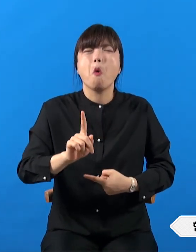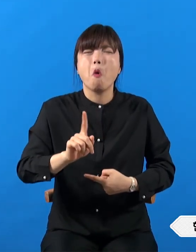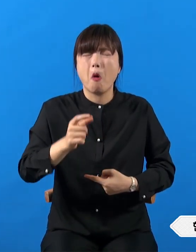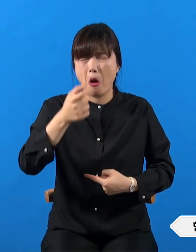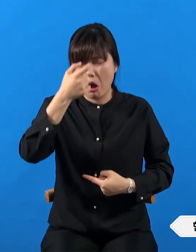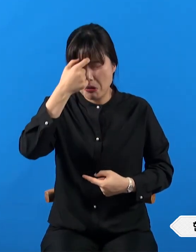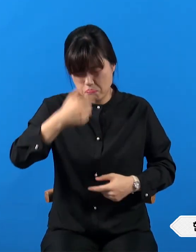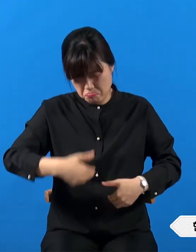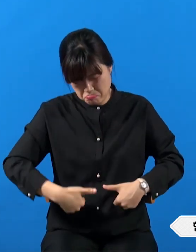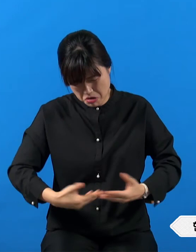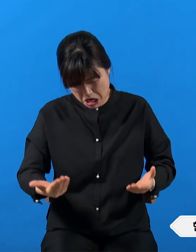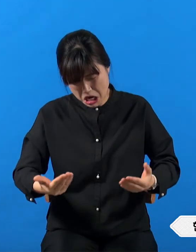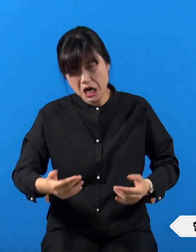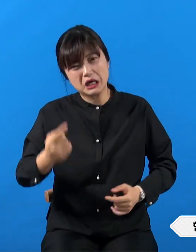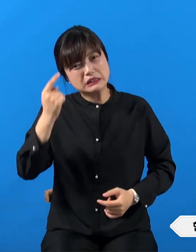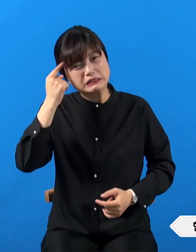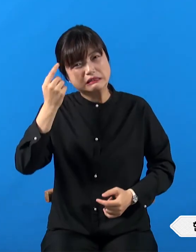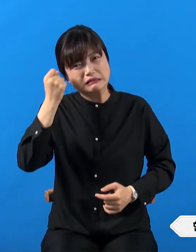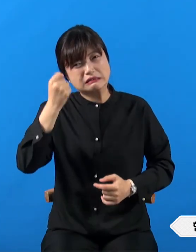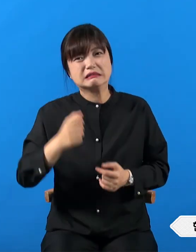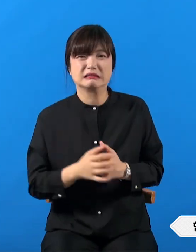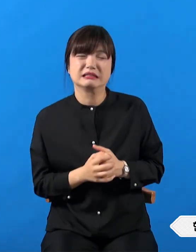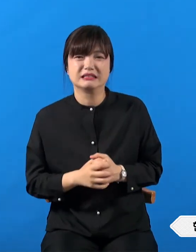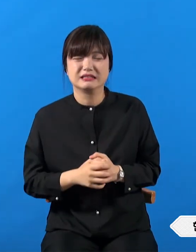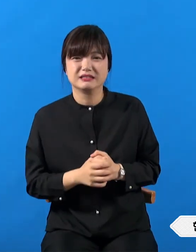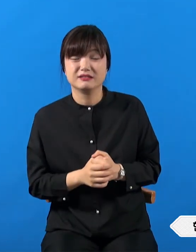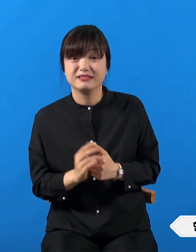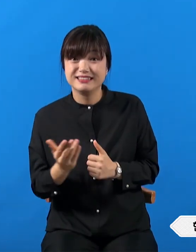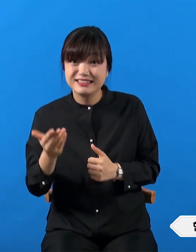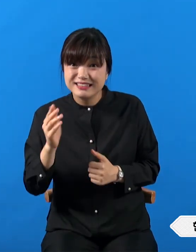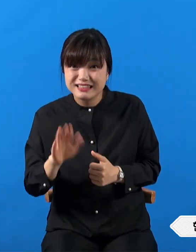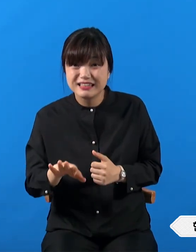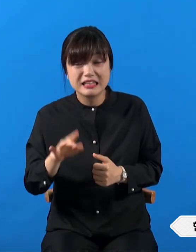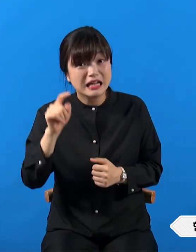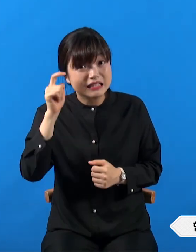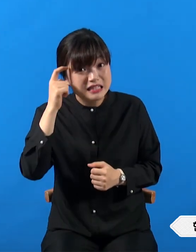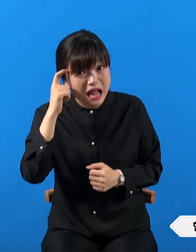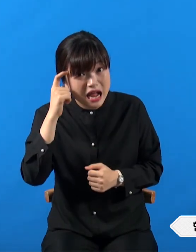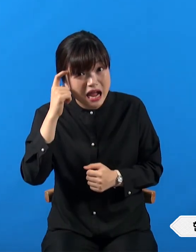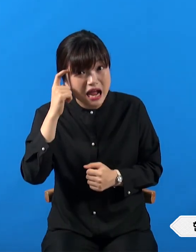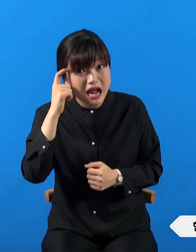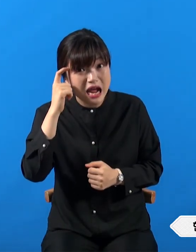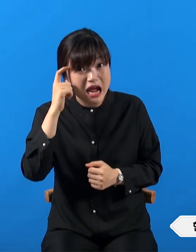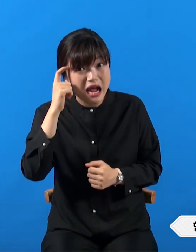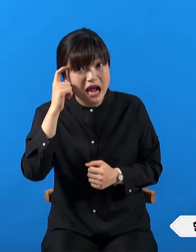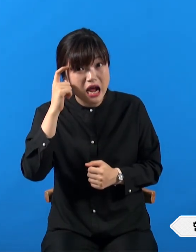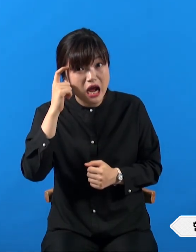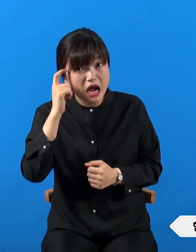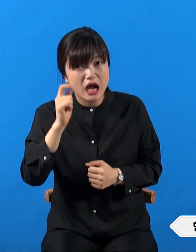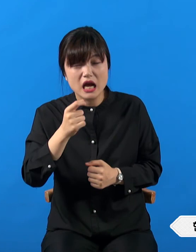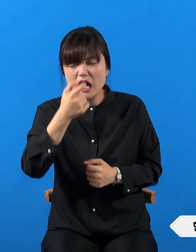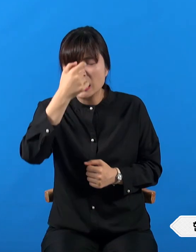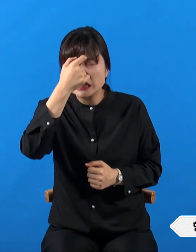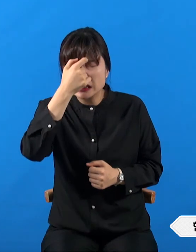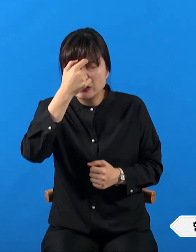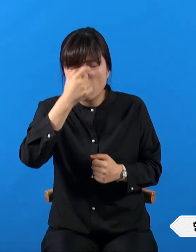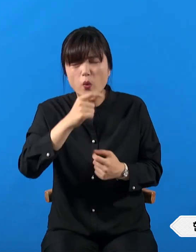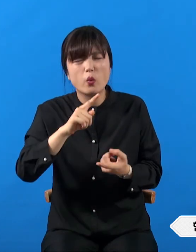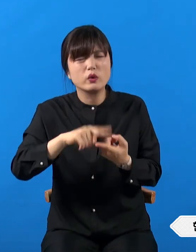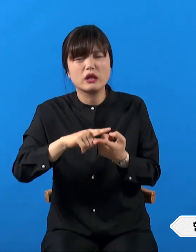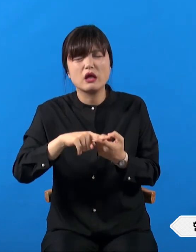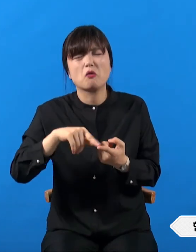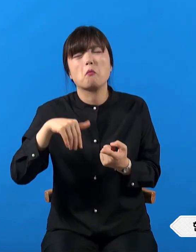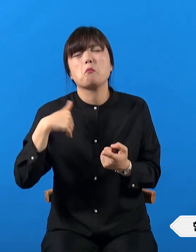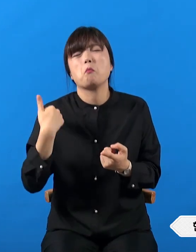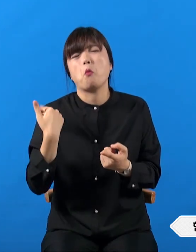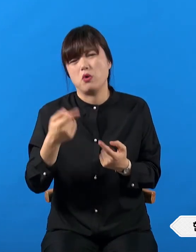해야 되나? 그런 의문이 듭니다. 자, 그런데 그런 의문은 기도의 본질을 잘 알지